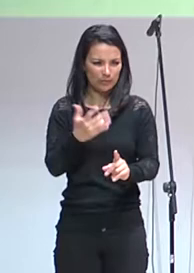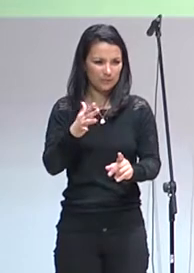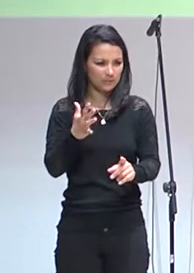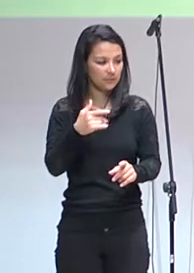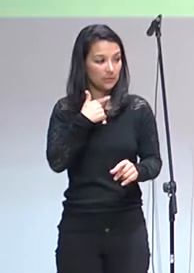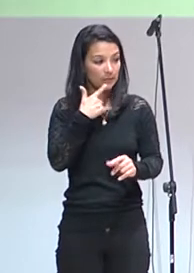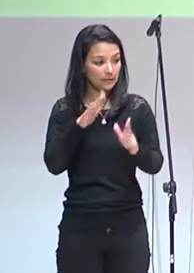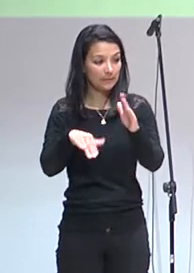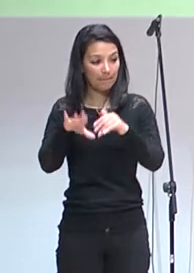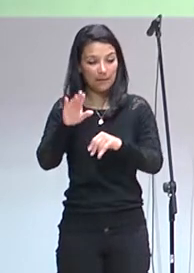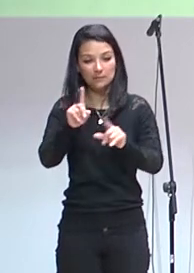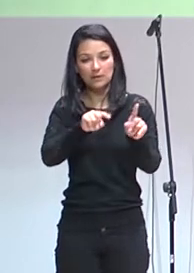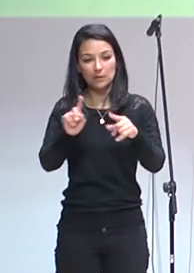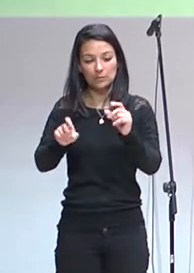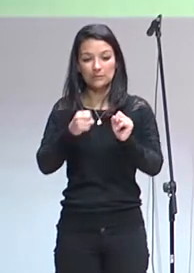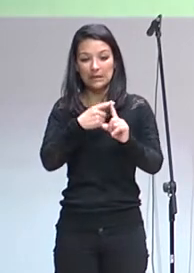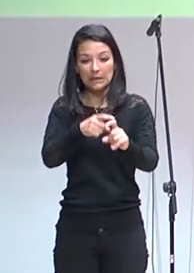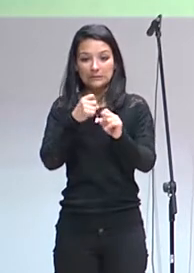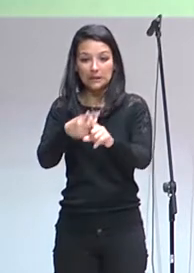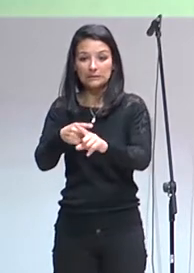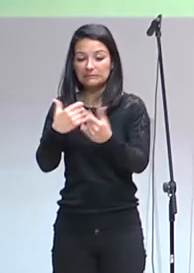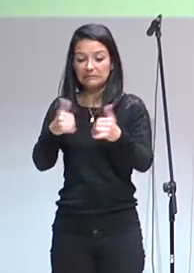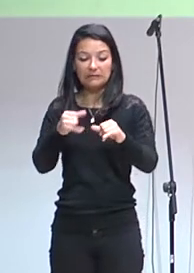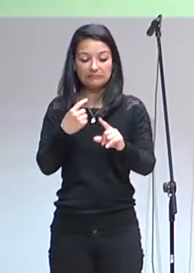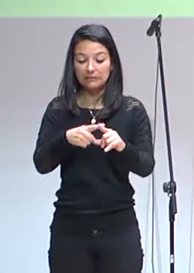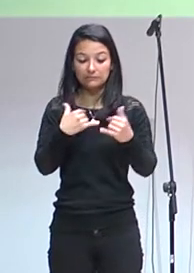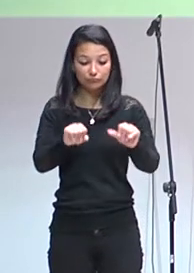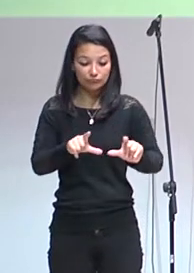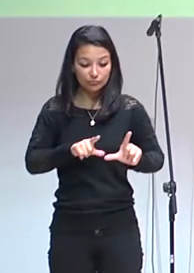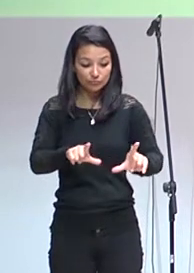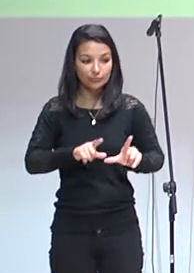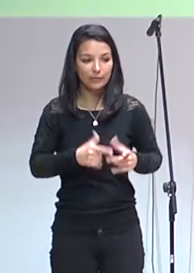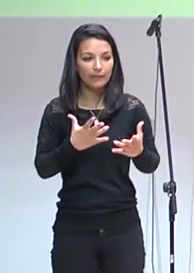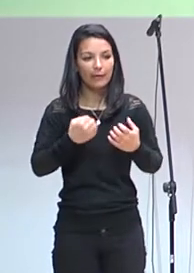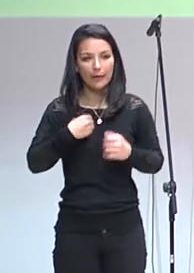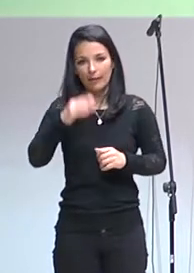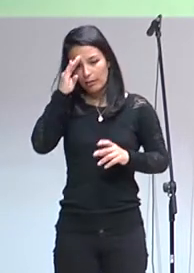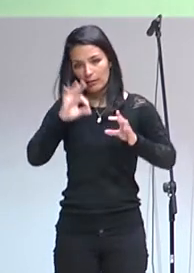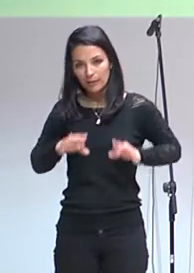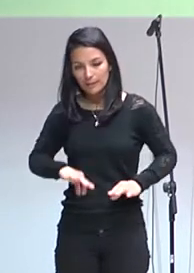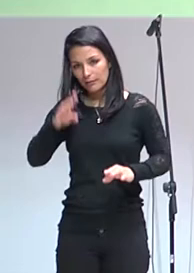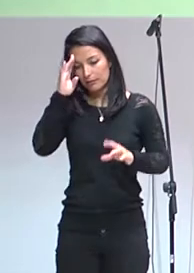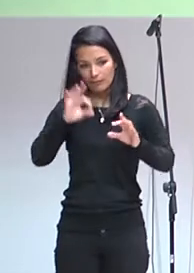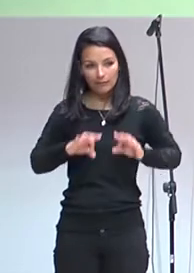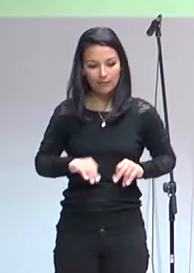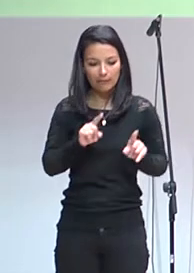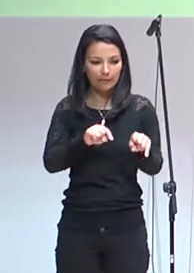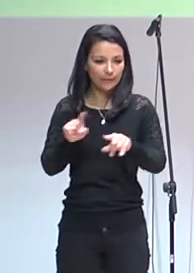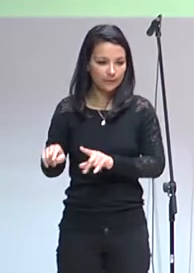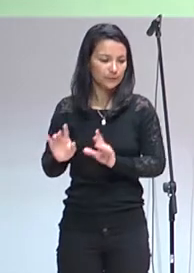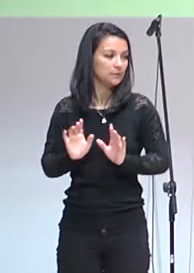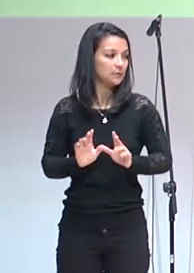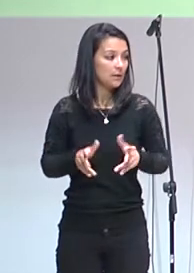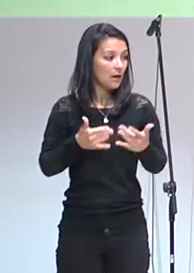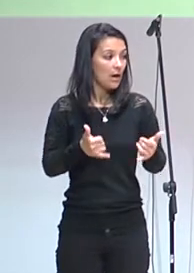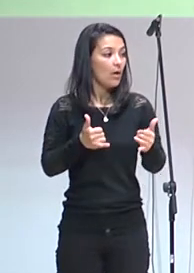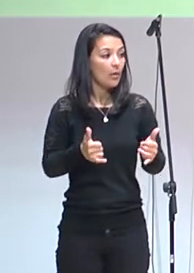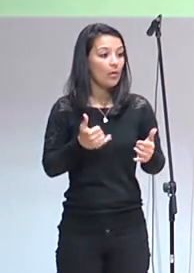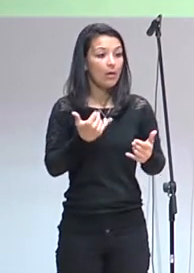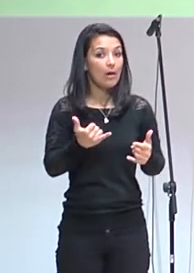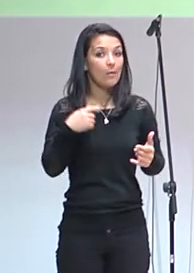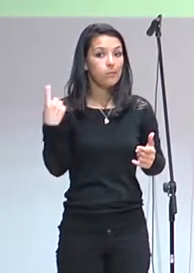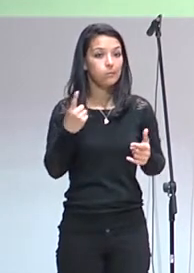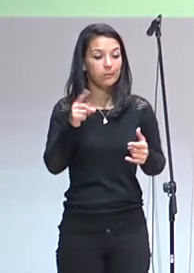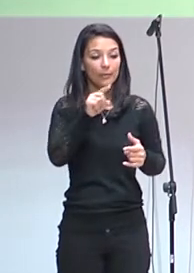casi la mayoría de egresados aspiran a las fuerzas militares, ¿sí? Y contando, en los últimos tiempos tenemos 18 policías